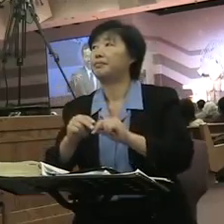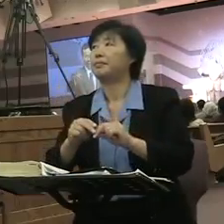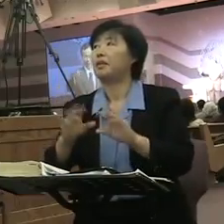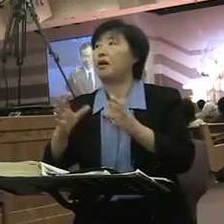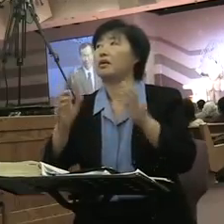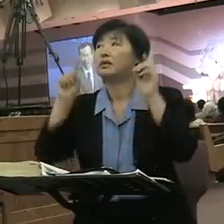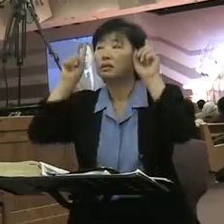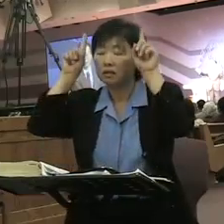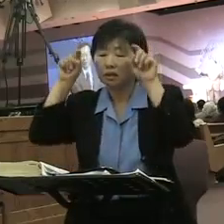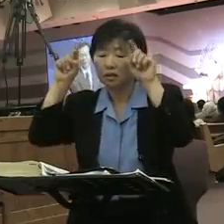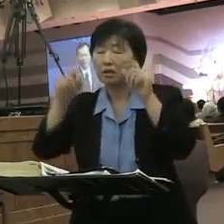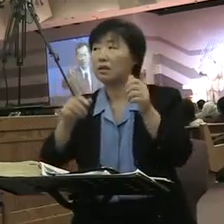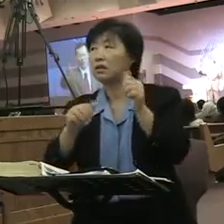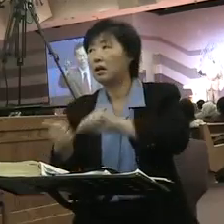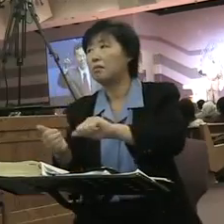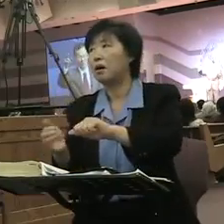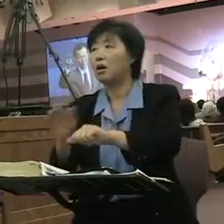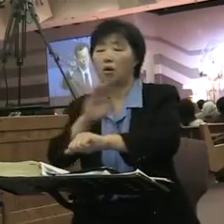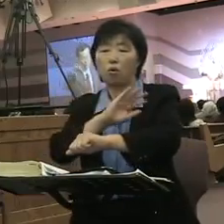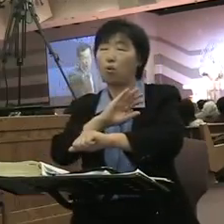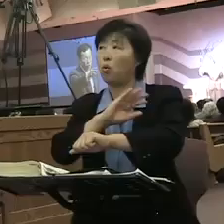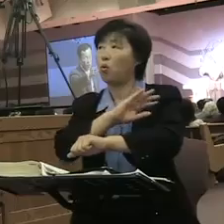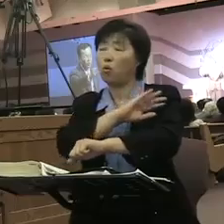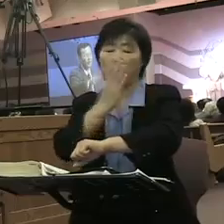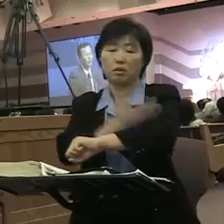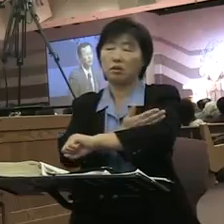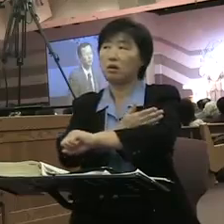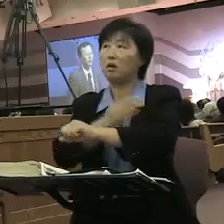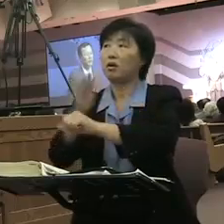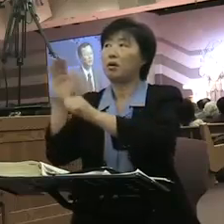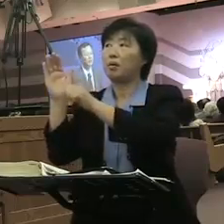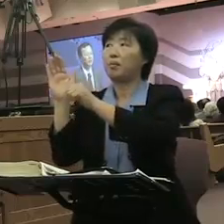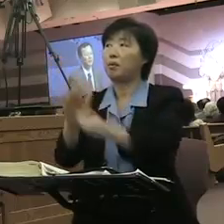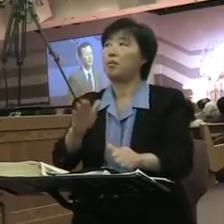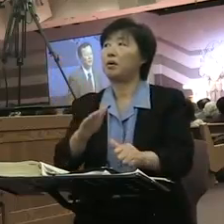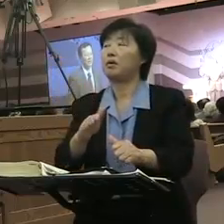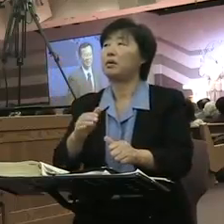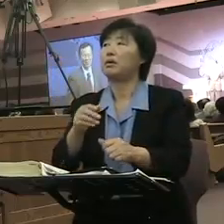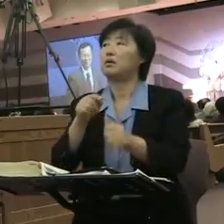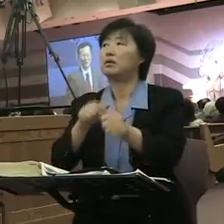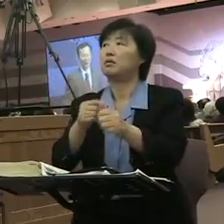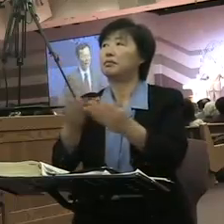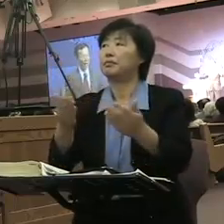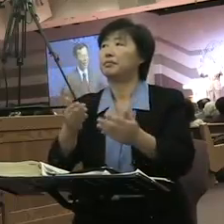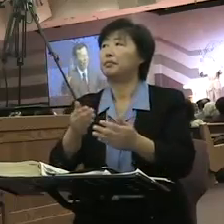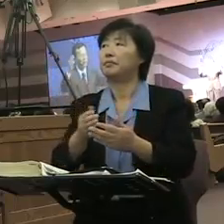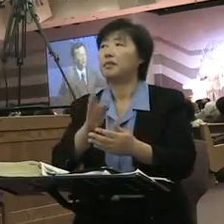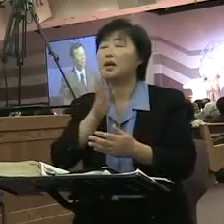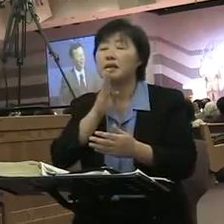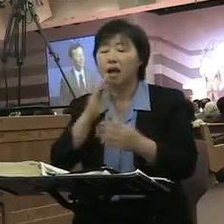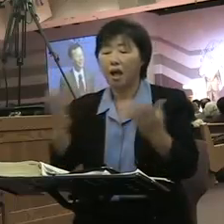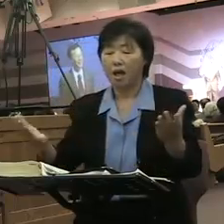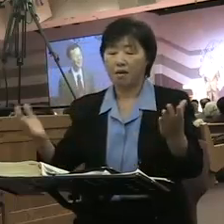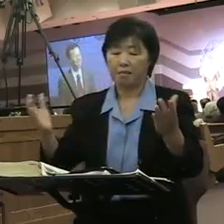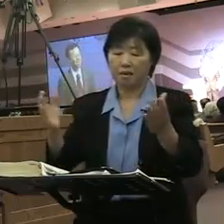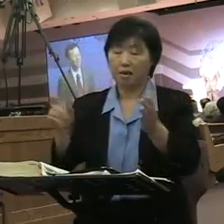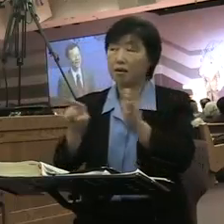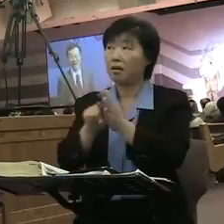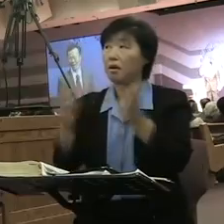어린 양이 사망 권세를 패배시켰다는 것입니다. 이 사실을 믿으면 아멘 해보시기를